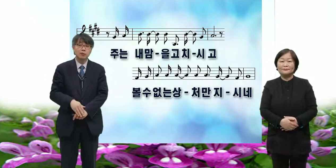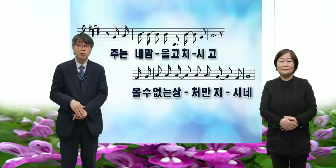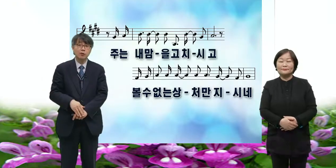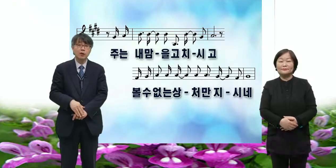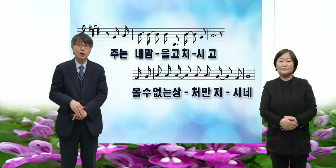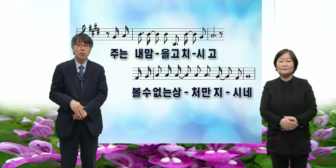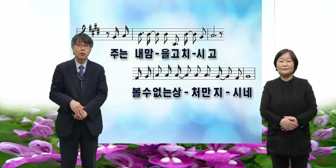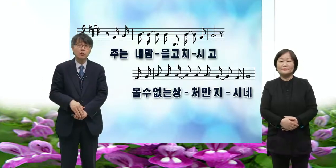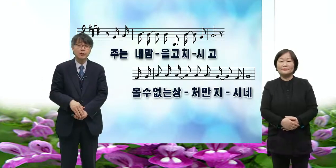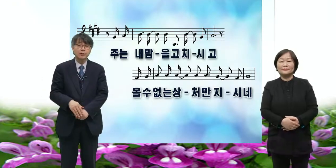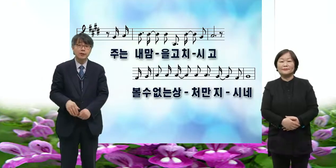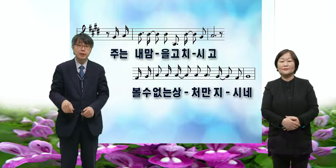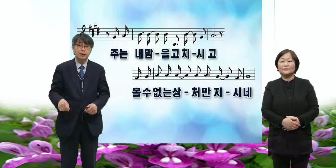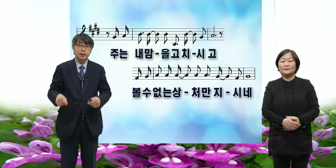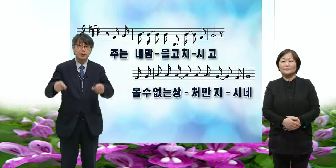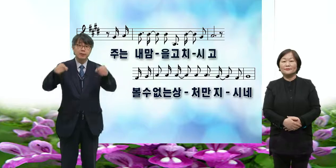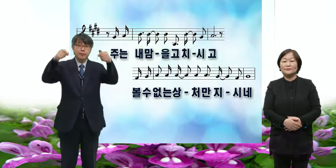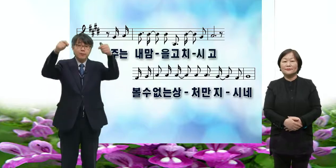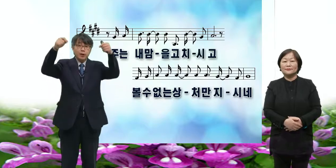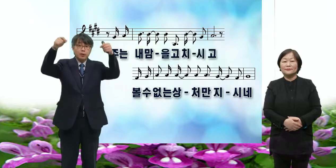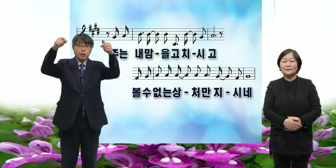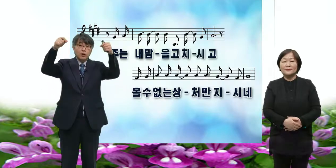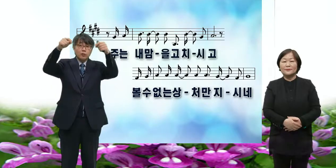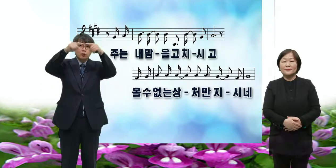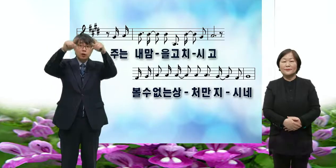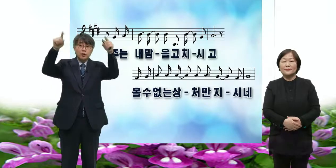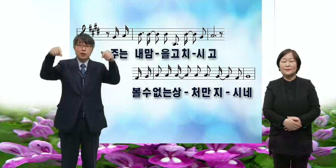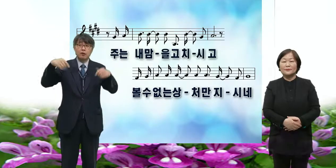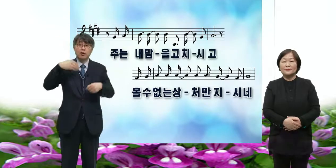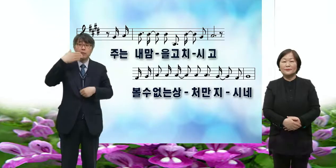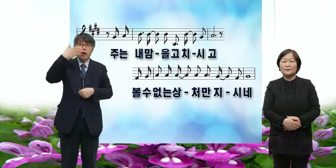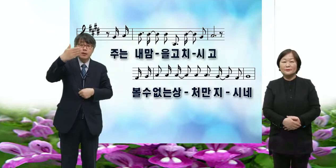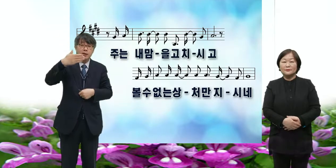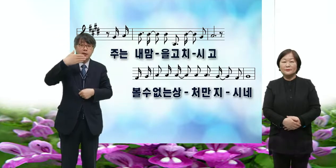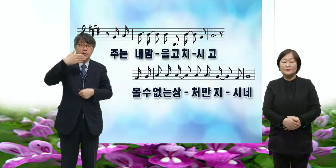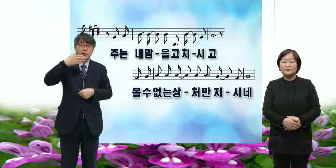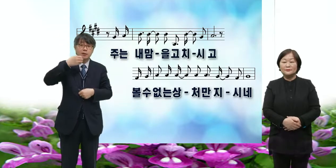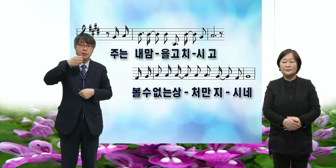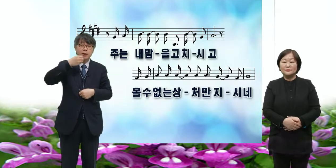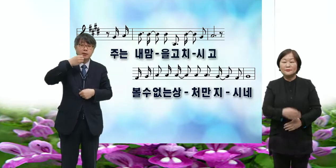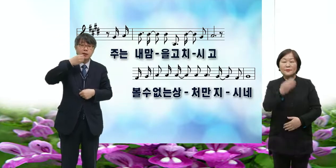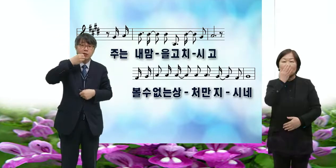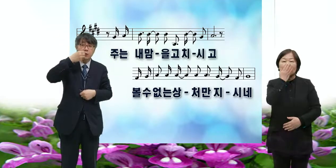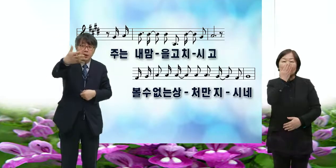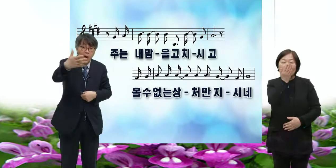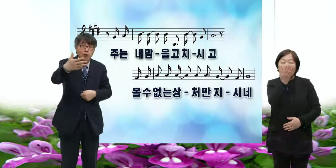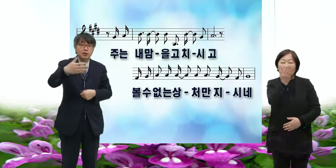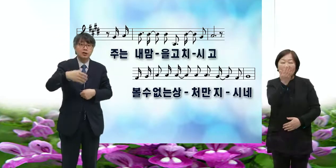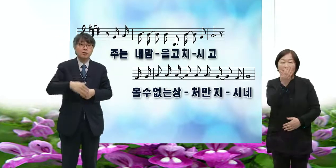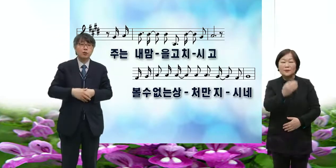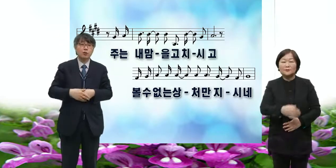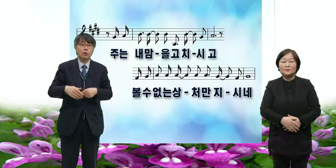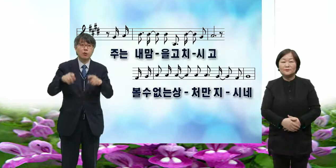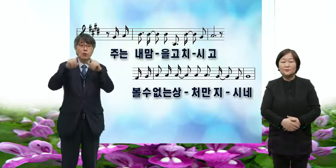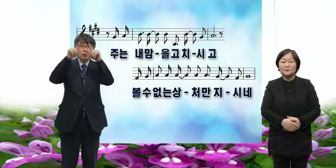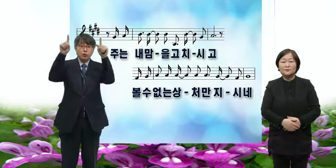보면 보통은 이제 연습할 때 어떻게 하냐면 이렇게 종이 같은 걸 이게 발성이 됐고 뭐가 나오는지를 보려고 종이를